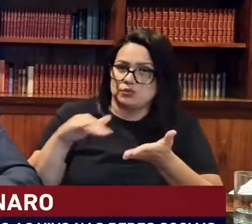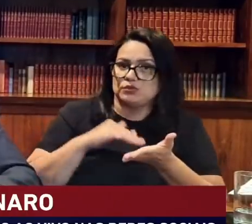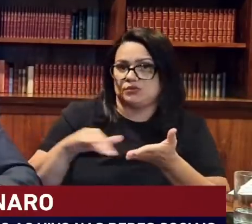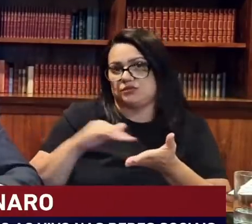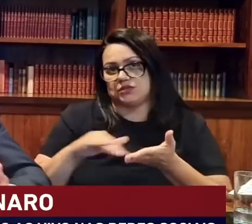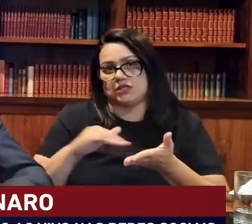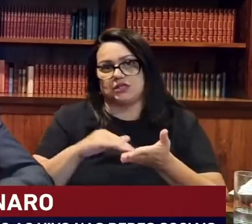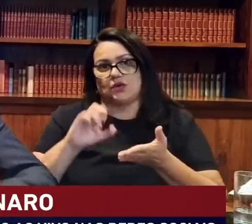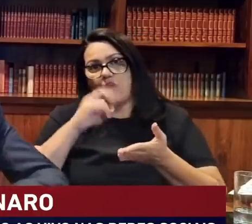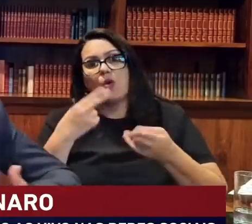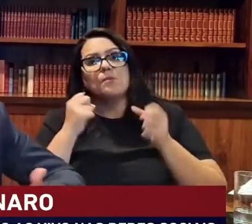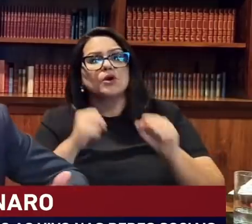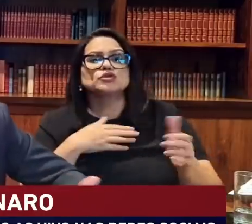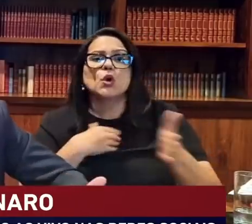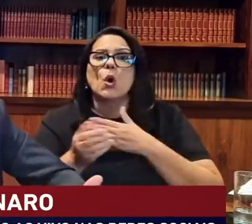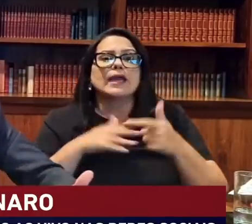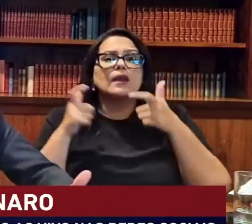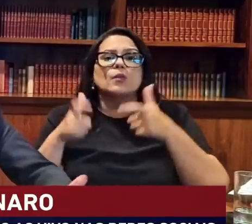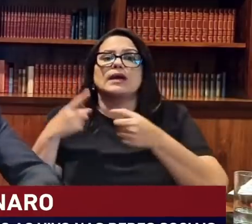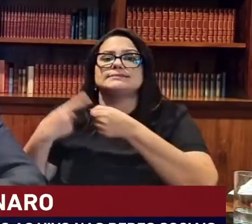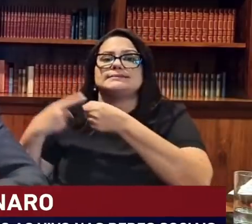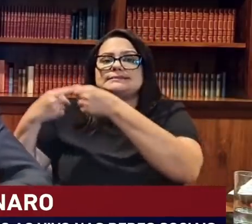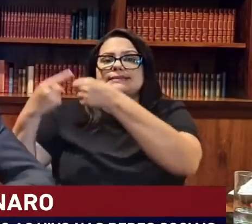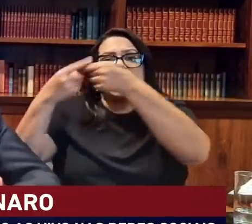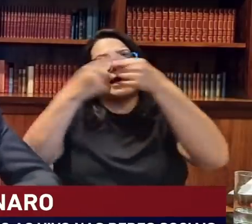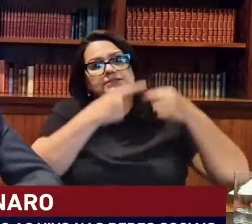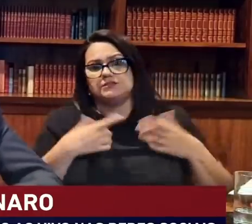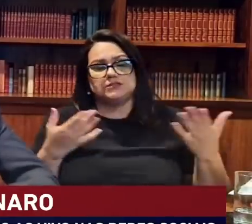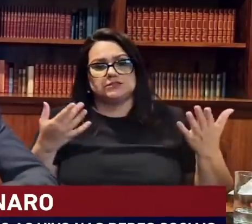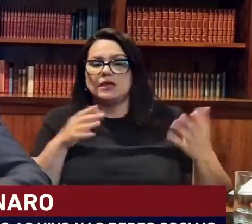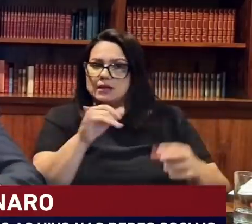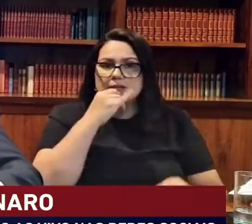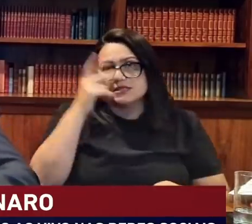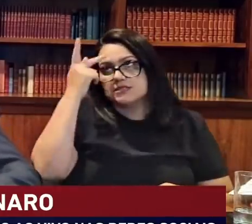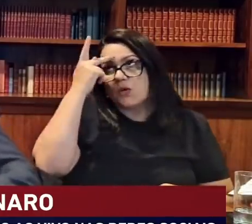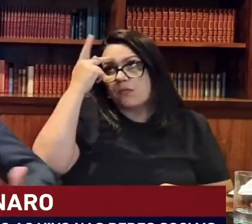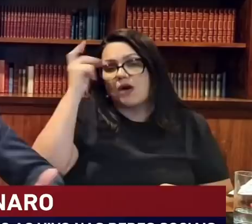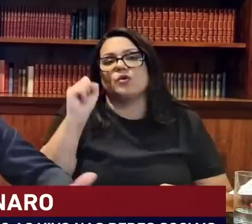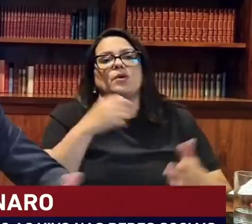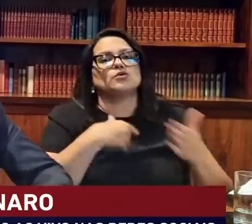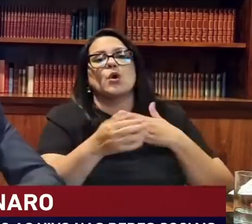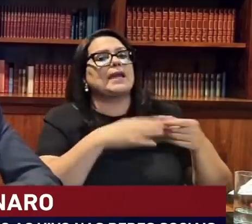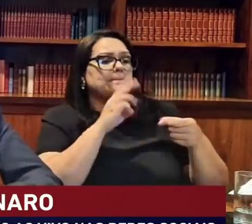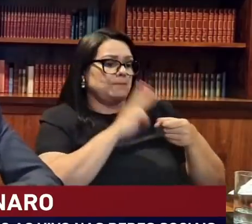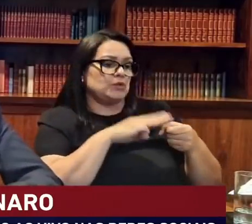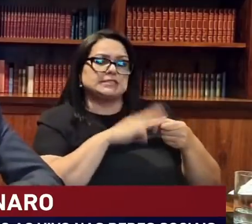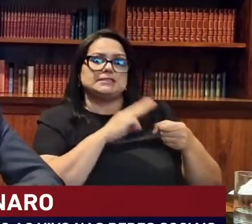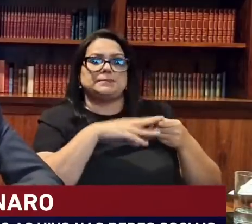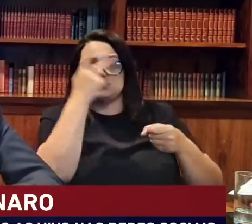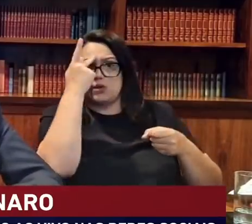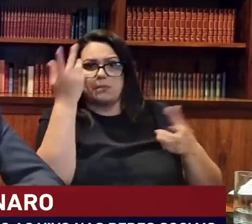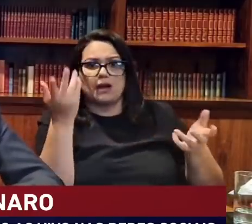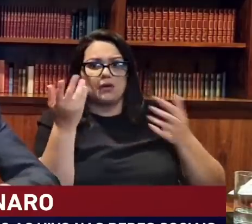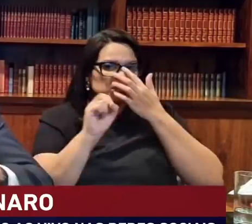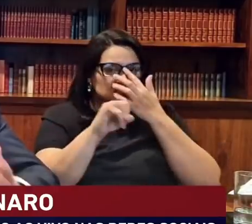O escritório ou a ação pode ser em qualquer cidade. Quem é de São Paulo, pode ser em qualquer dos 600 municípios. Se ele quiser ter